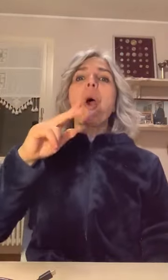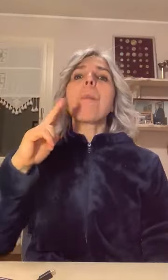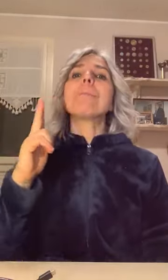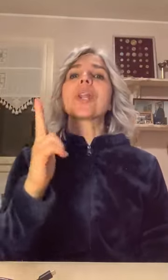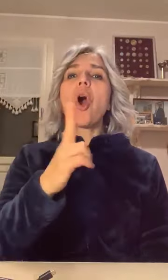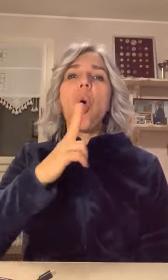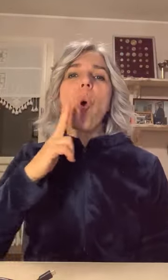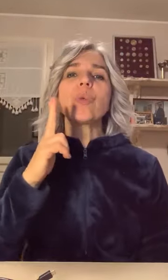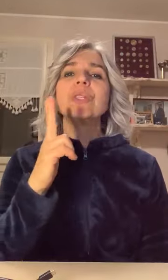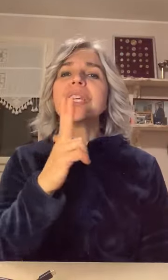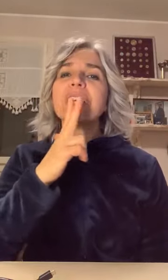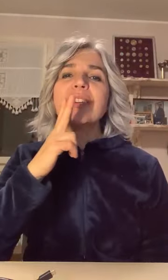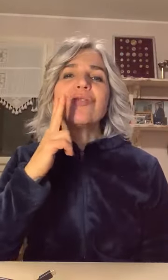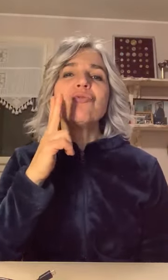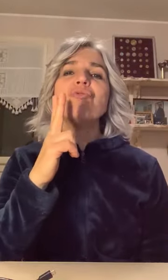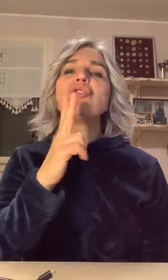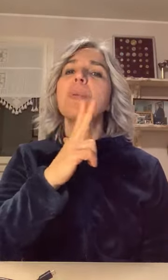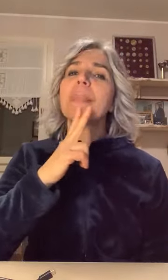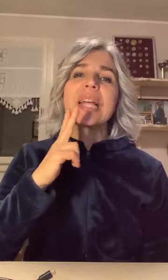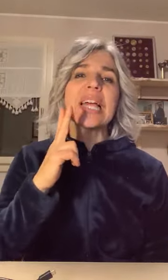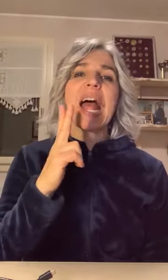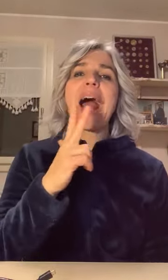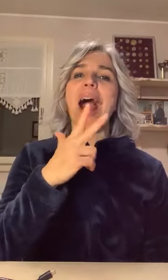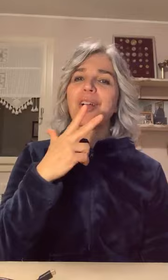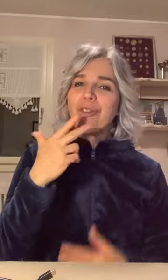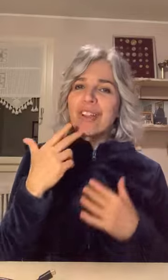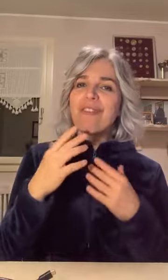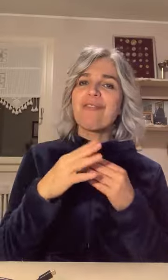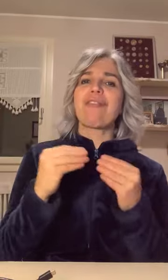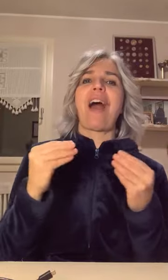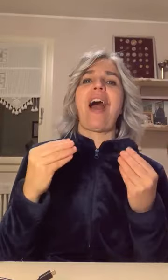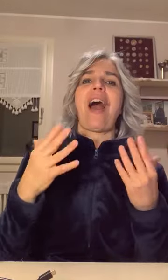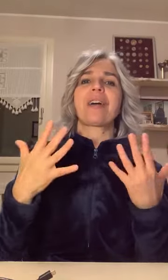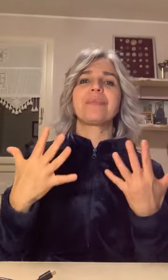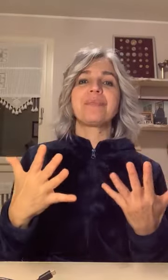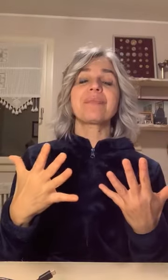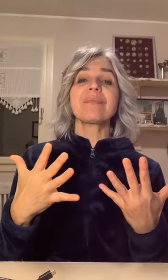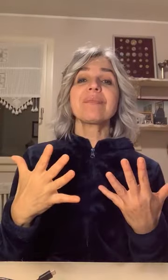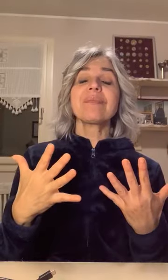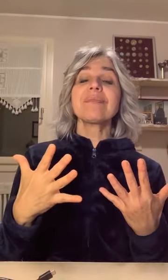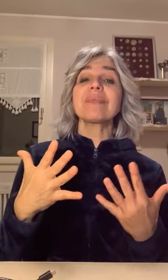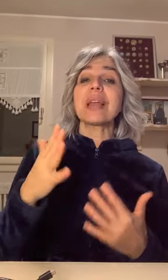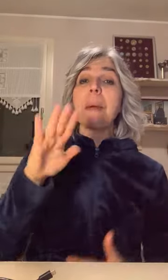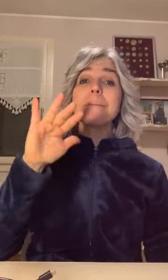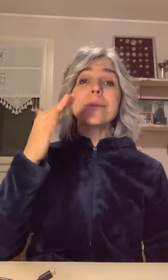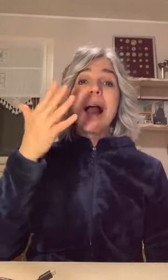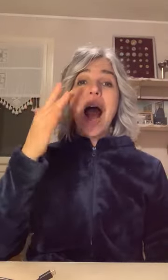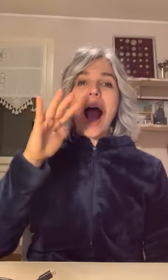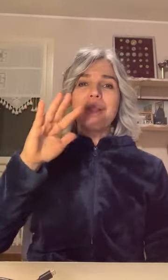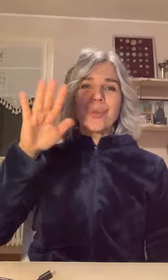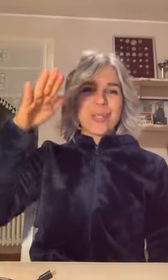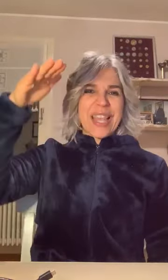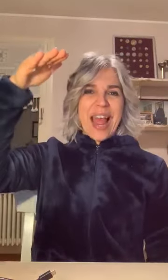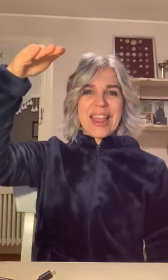16. Gloria a Dio, la destra del Signore si è alzata e la destra del Signore fa prodigi. Il